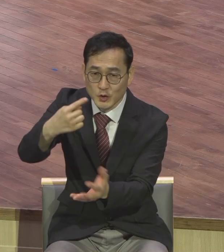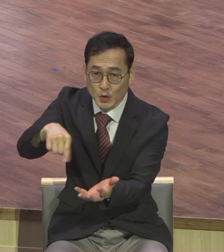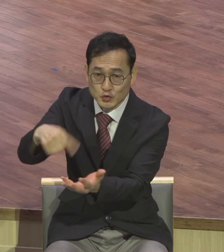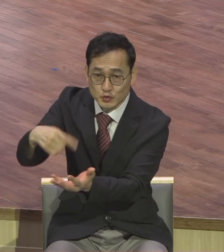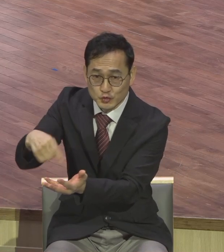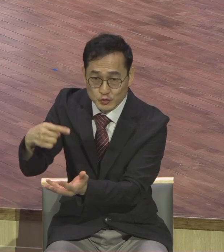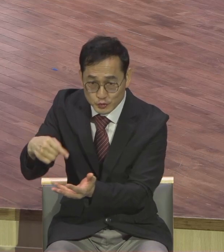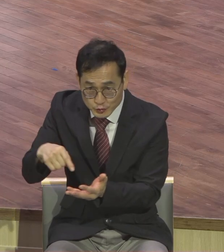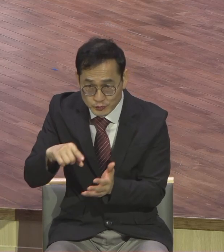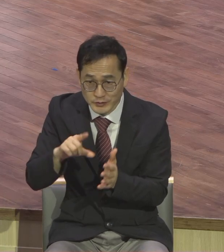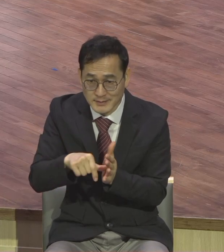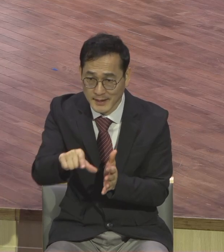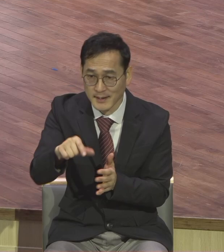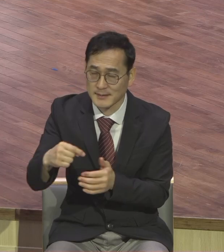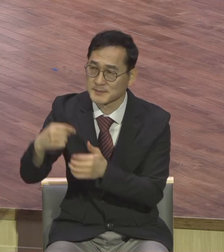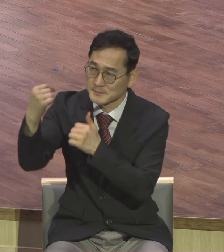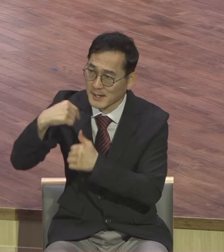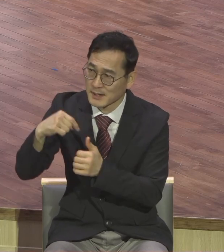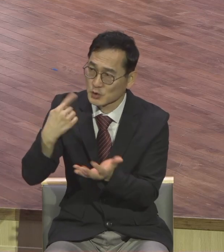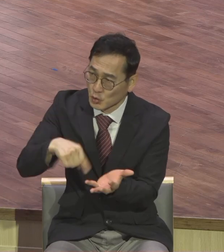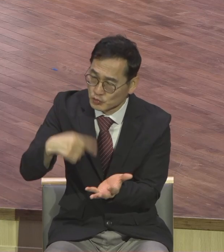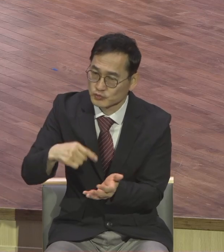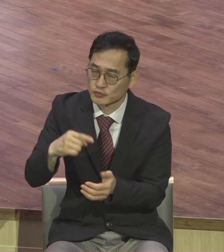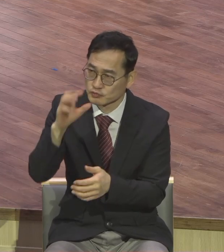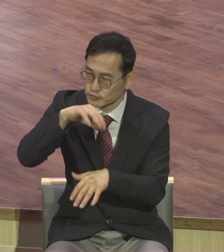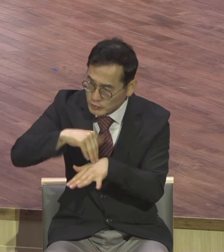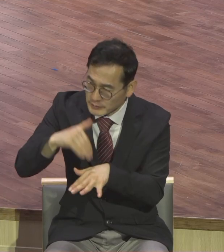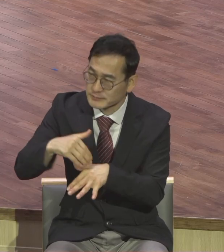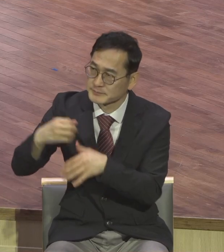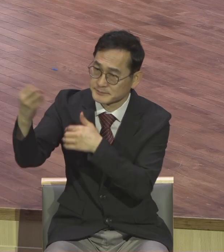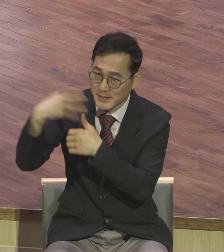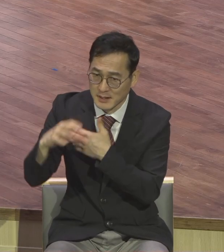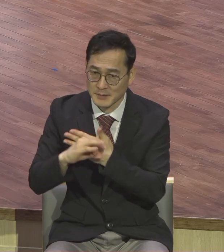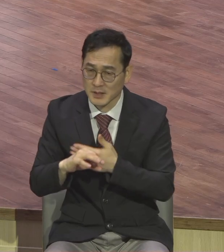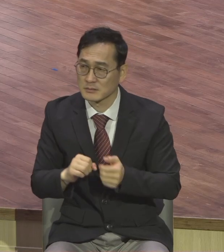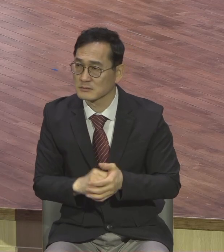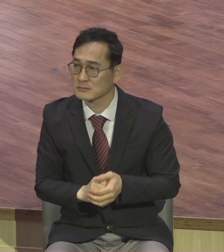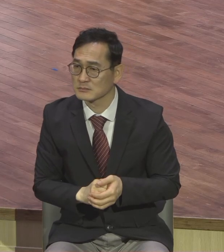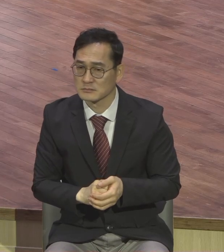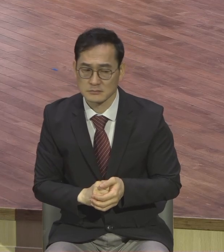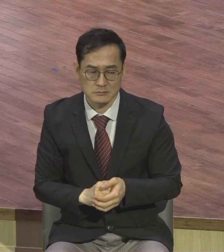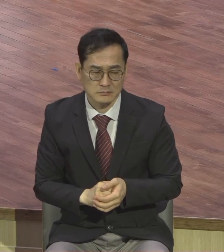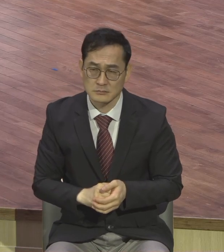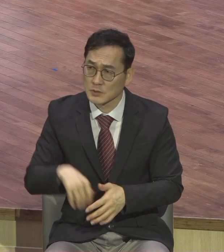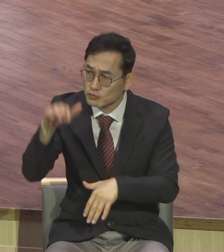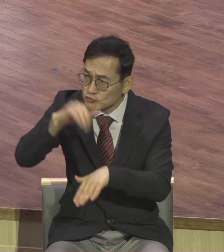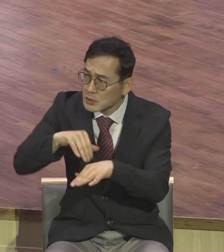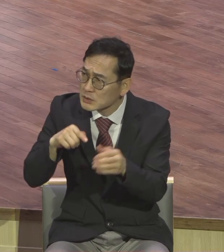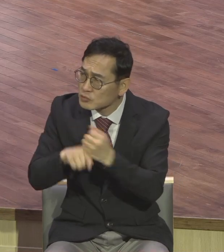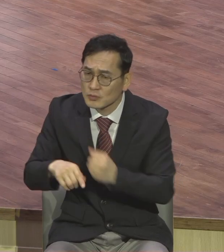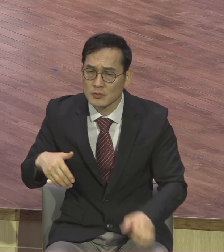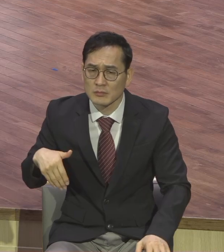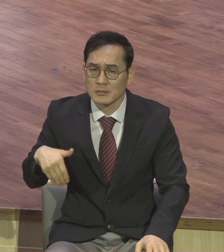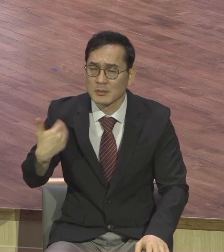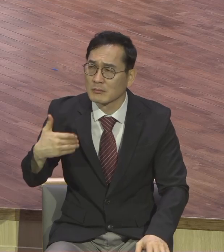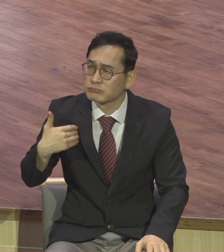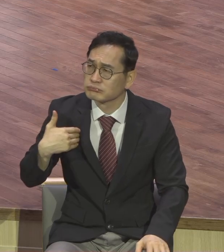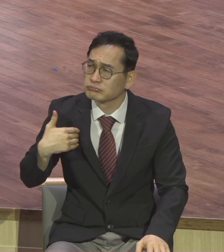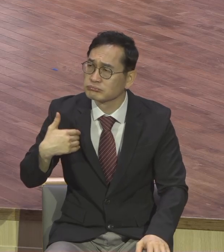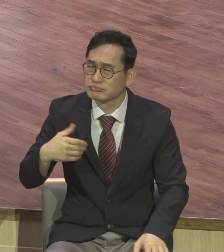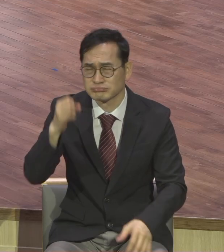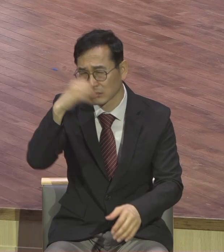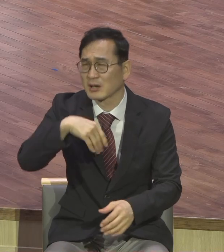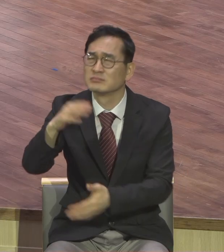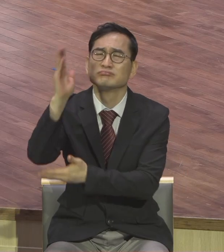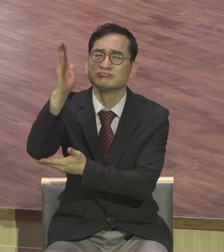하나? 다 죽어간다. 이유를 잘 몰라. 왜 훈련 받아야 되는지. 아이고, 뭐나 뭐 강단 메시지